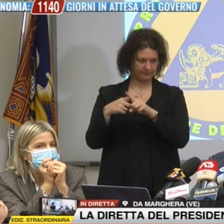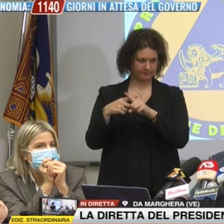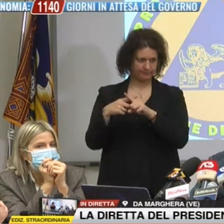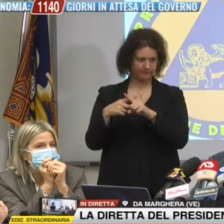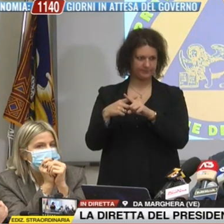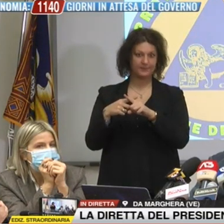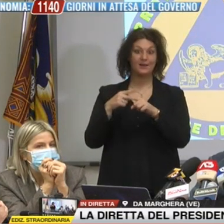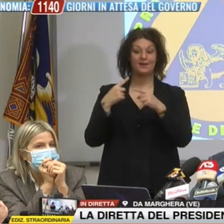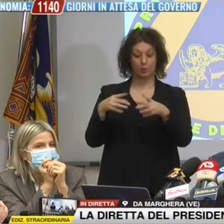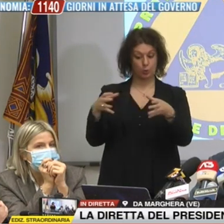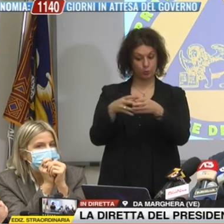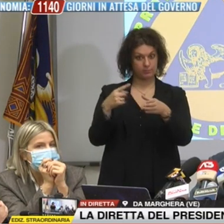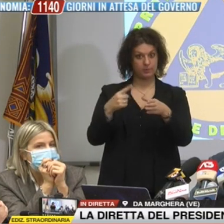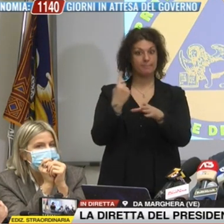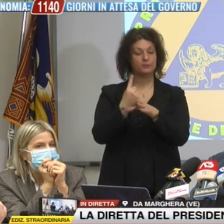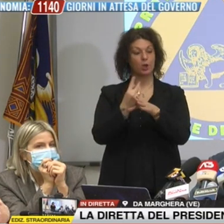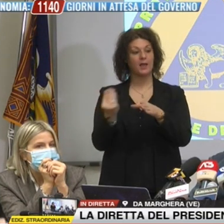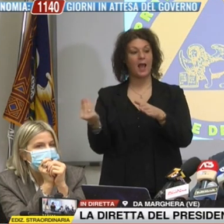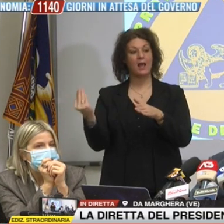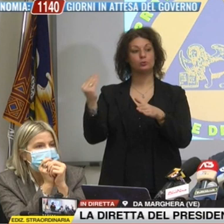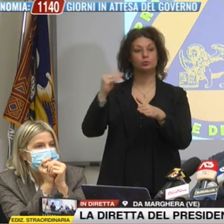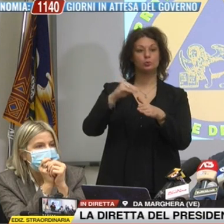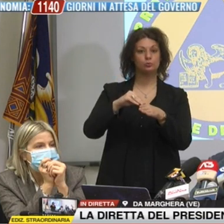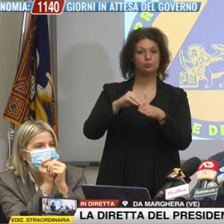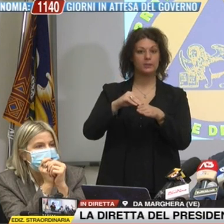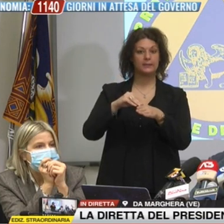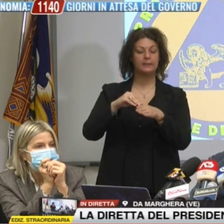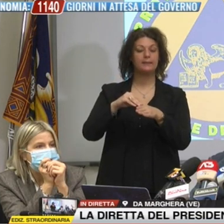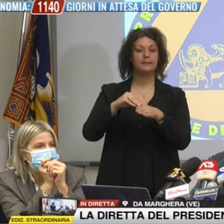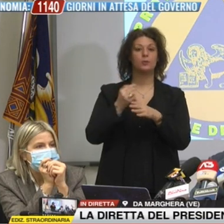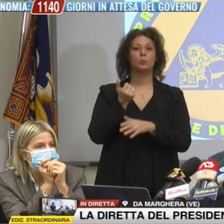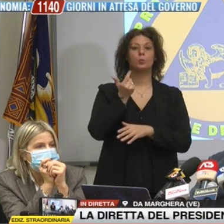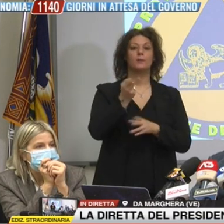a questi vanno aggiunti poi tre, quanti sono i ricoverati in ospedale?